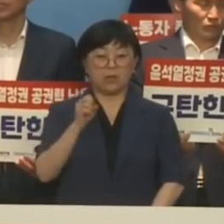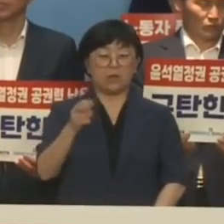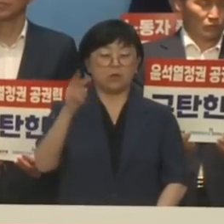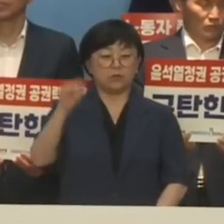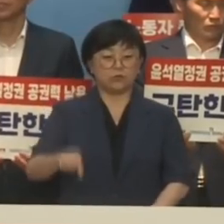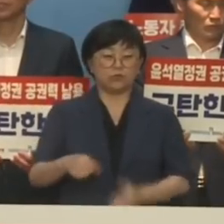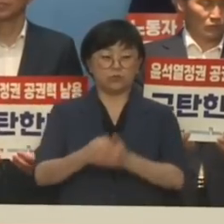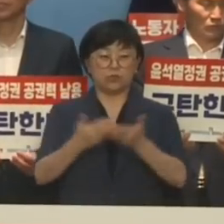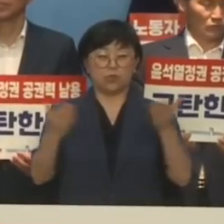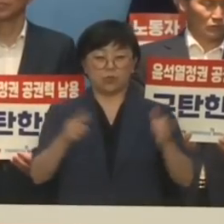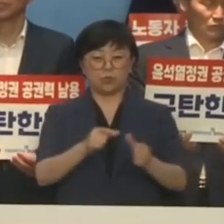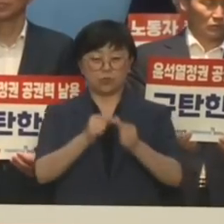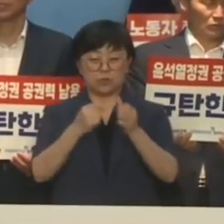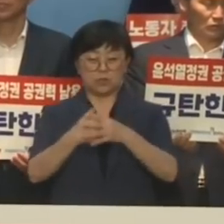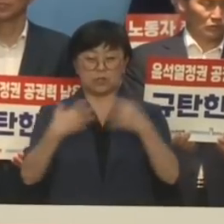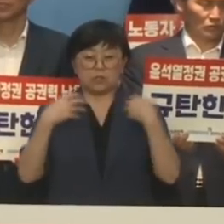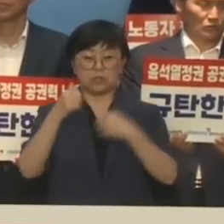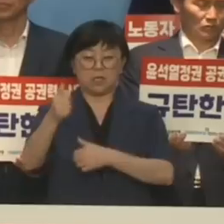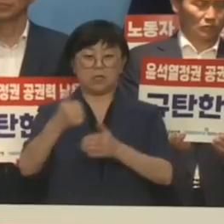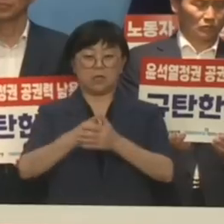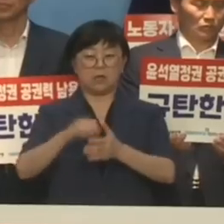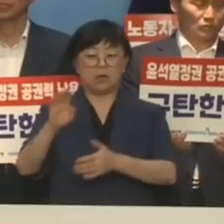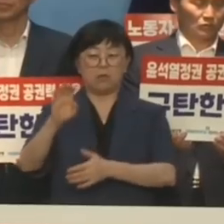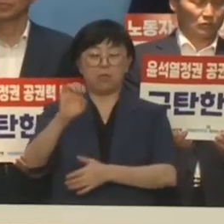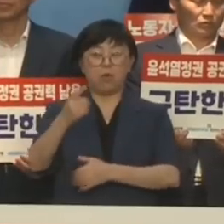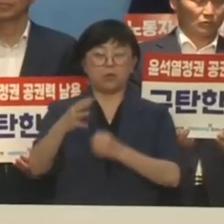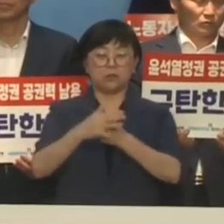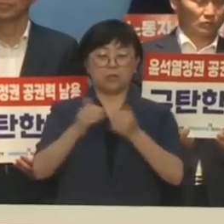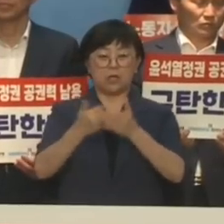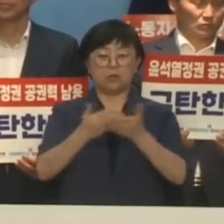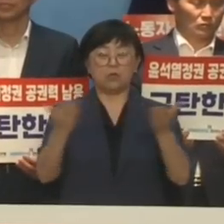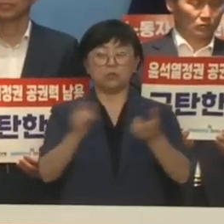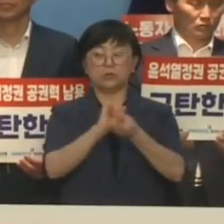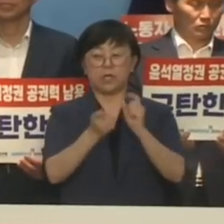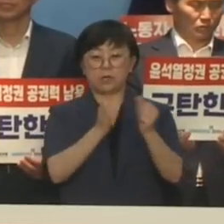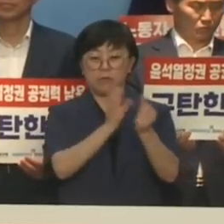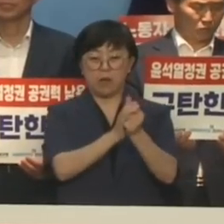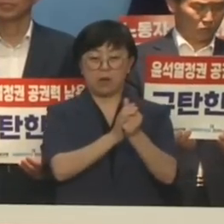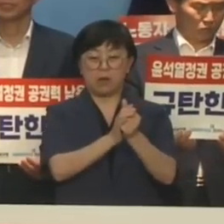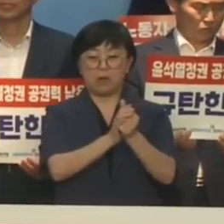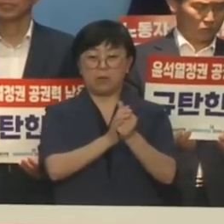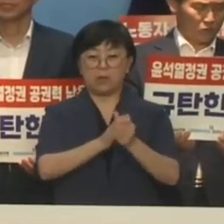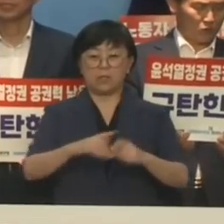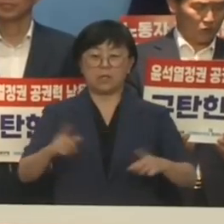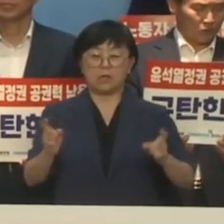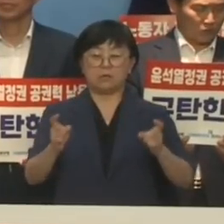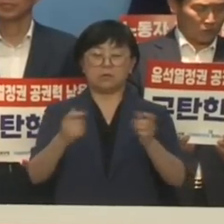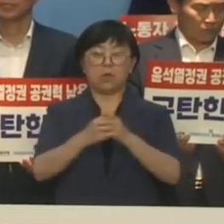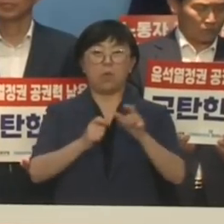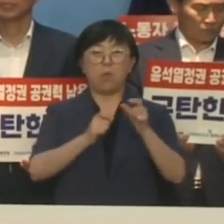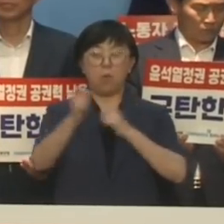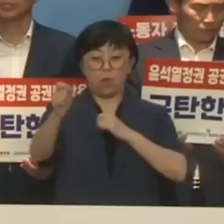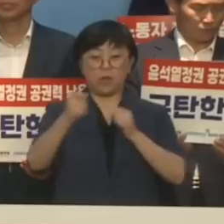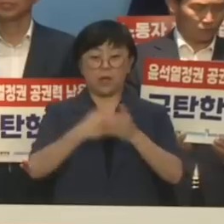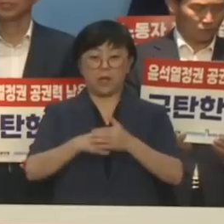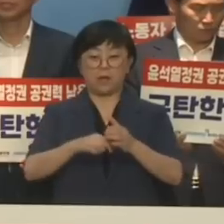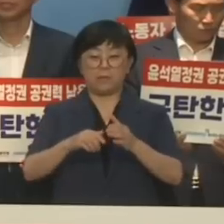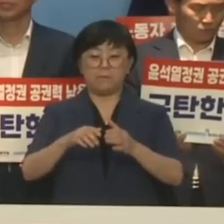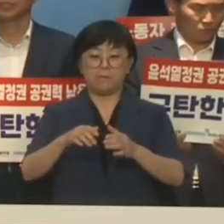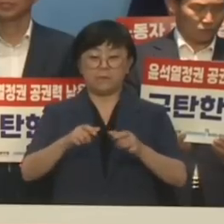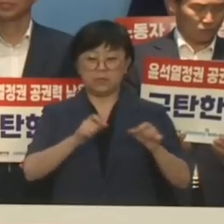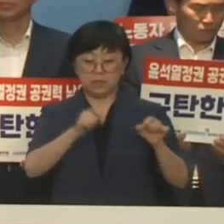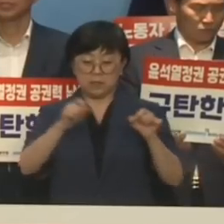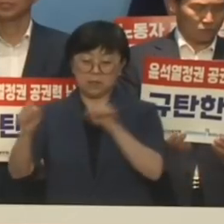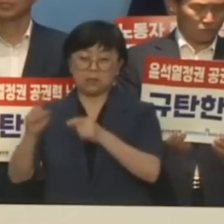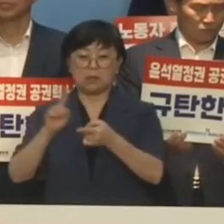여수 고용노동지청장이 주식회사 포은의 노무 대리를 하면서 노사 분쟁을 장기화시켰다는 것은 이미